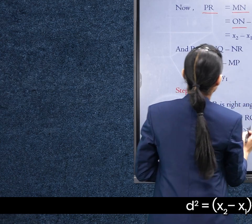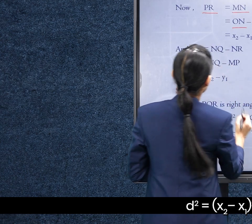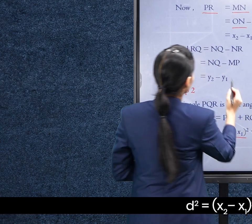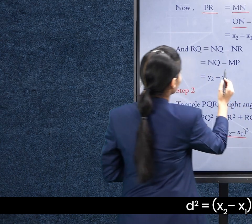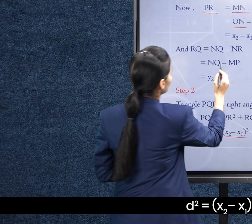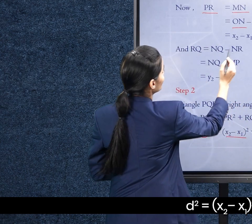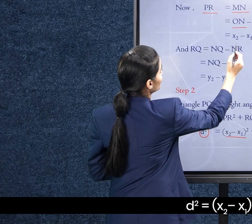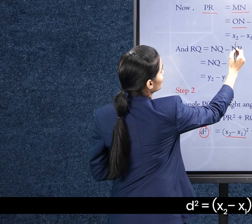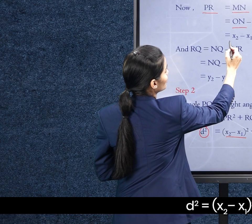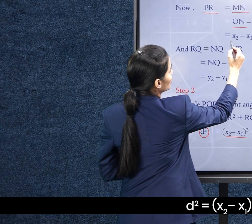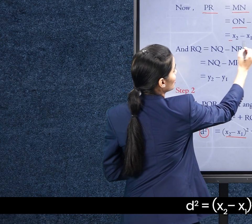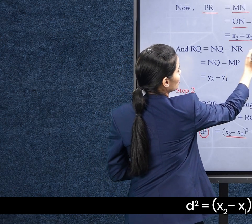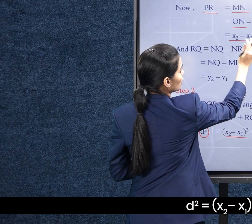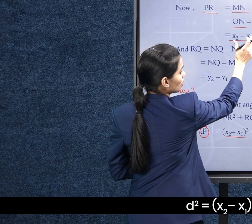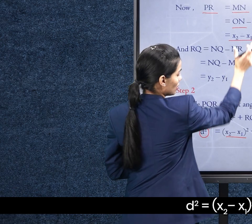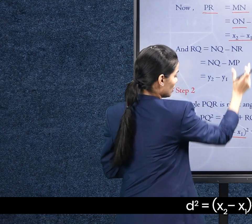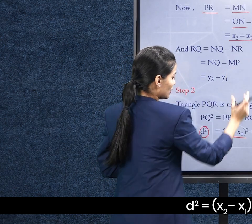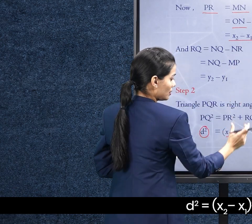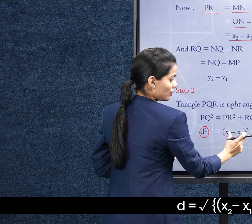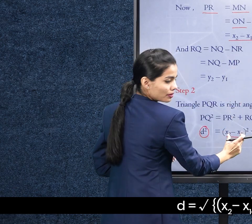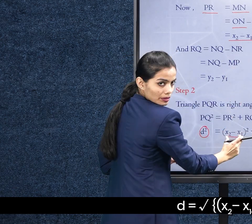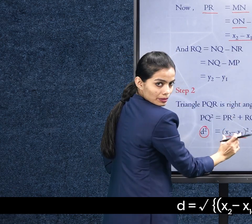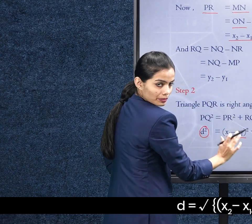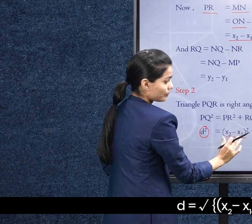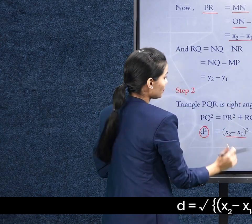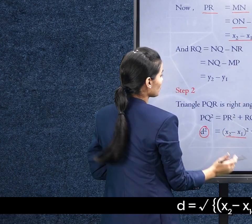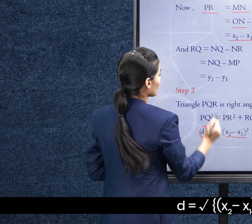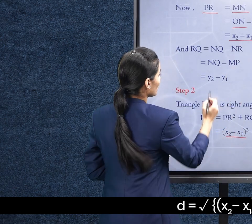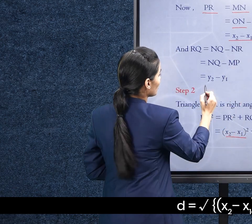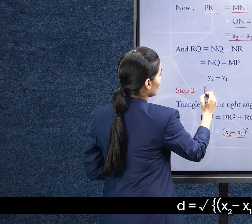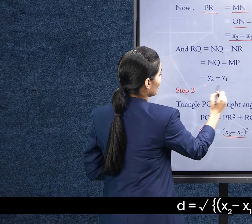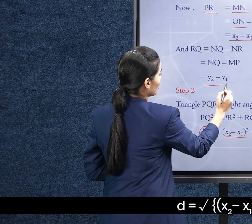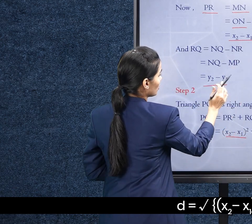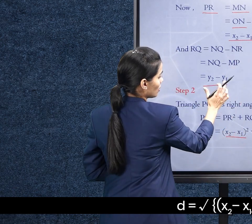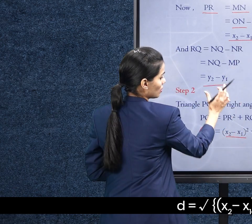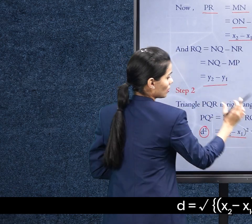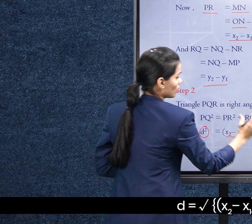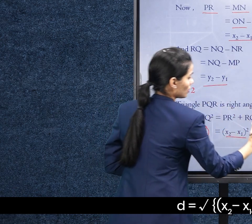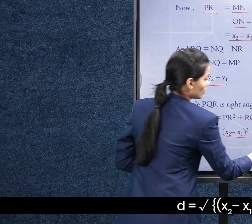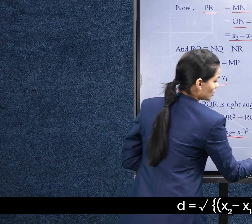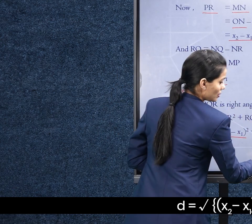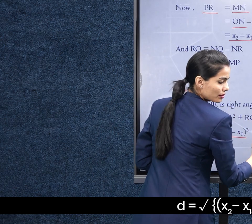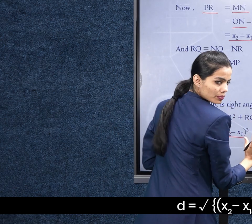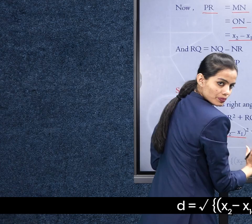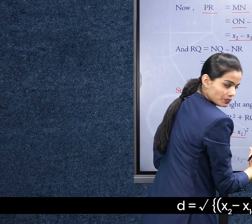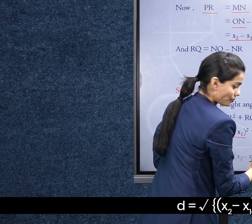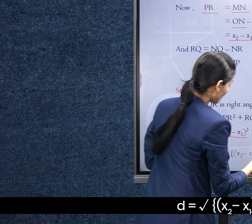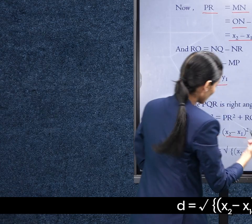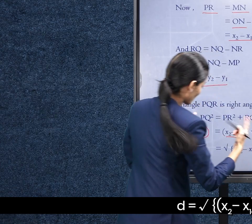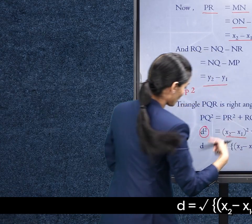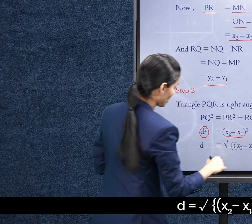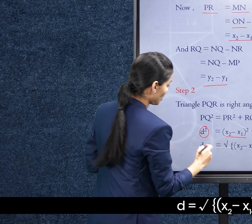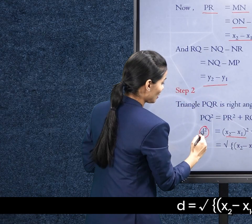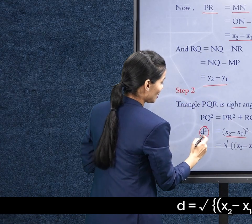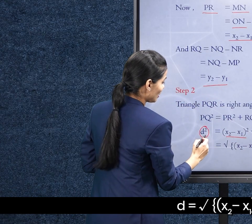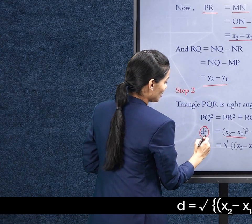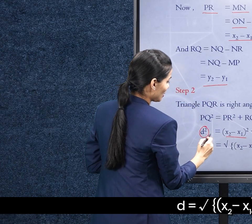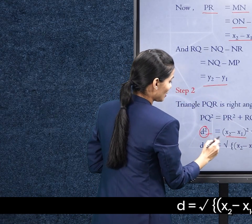1 மேலிலக்கு 2 டி ஈடு வர்க்கமூலம் சுருளடைப்புக்குறிக்குள்